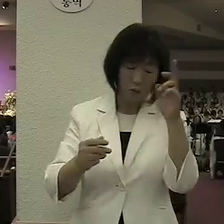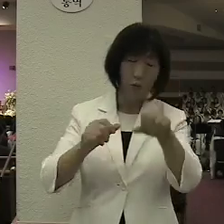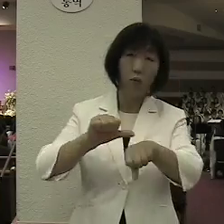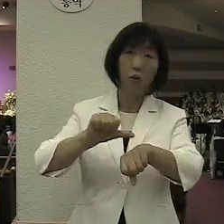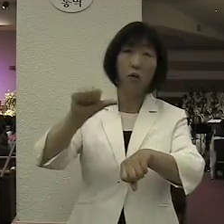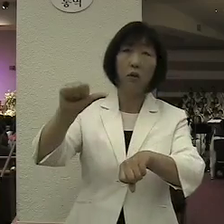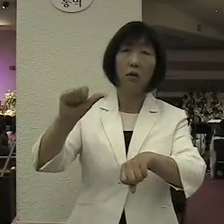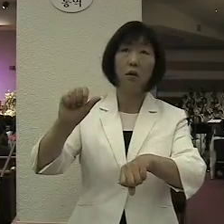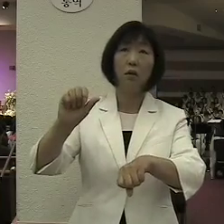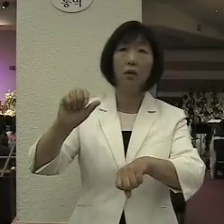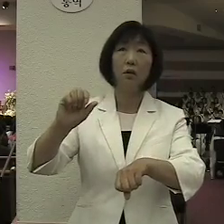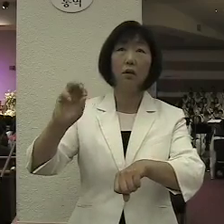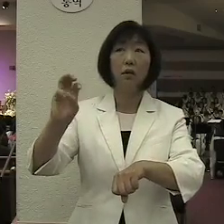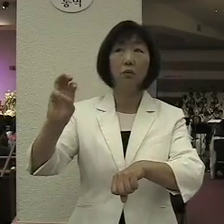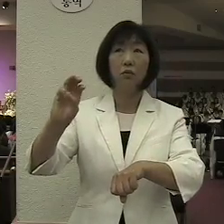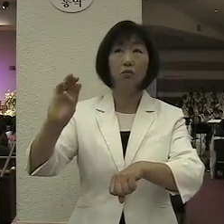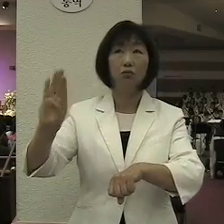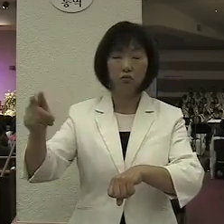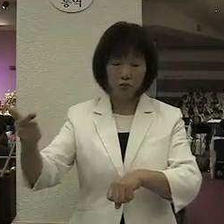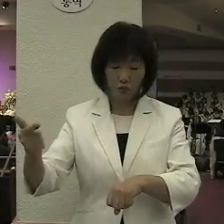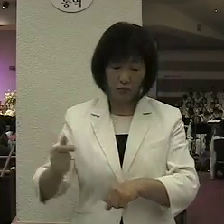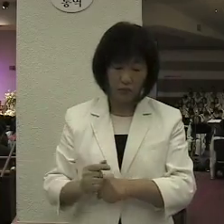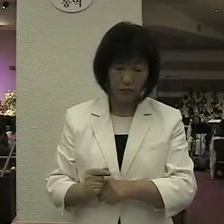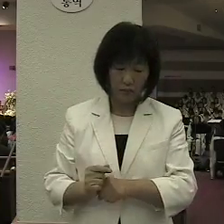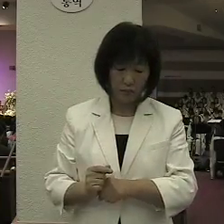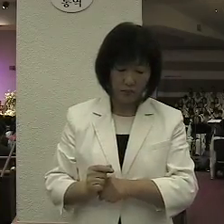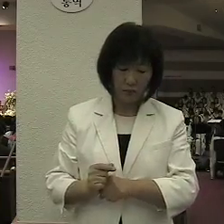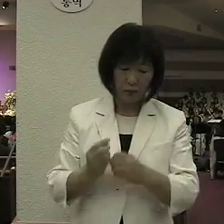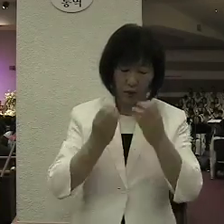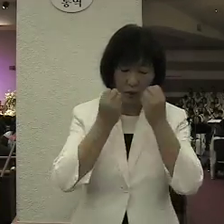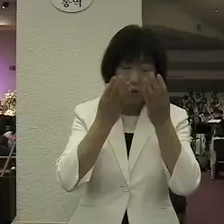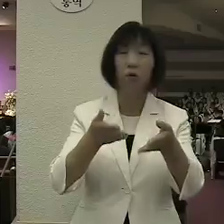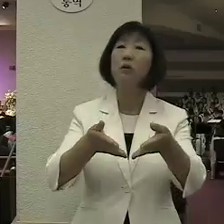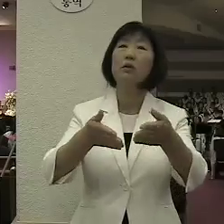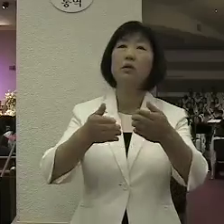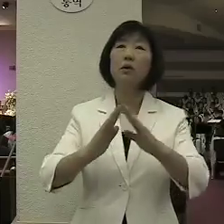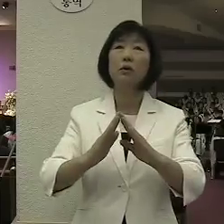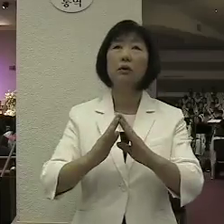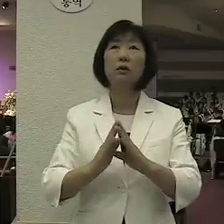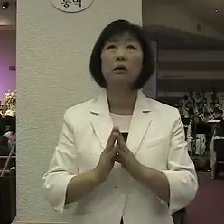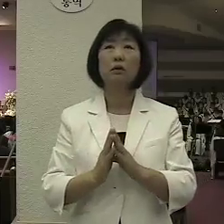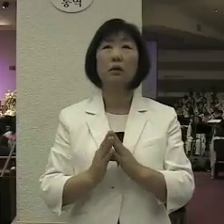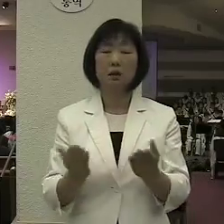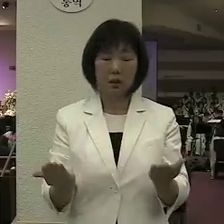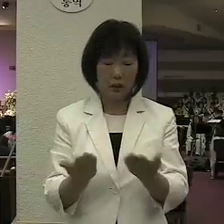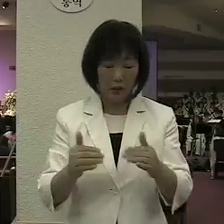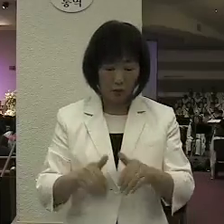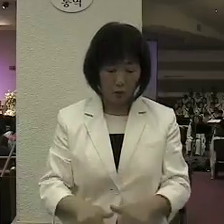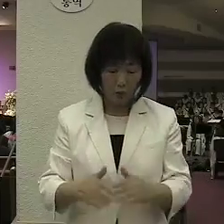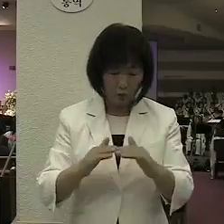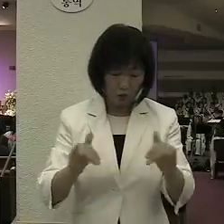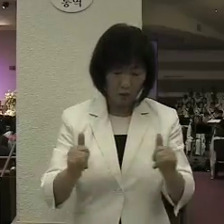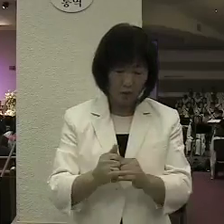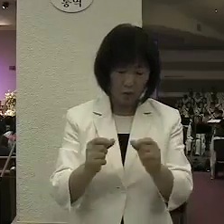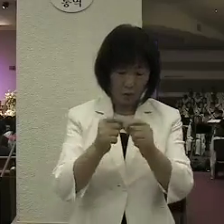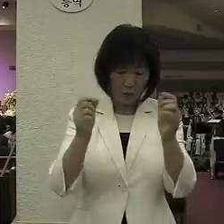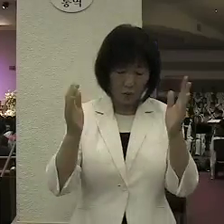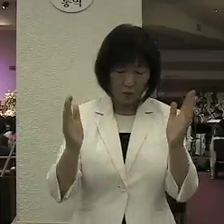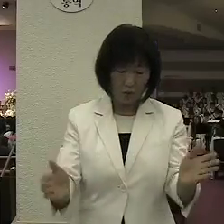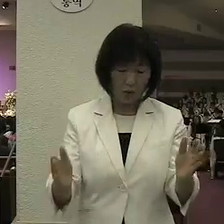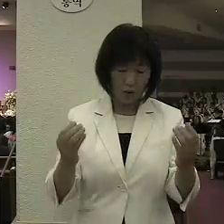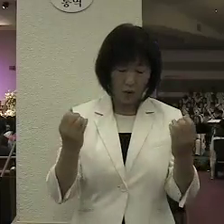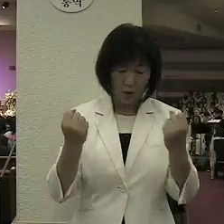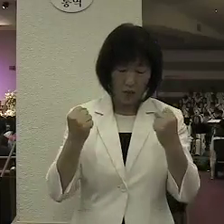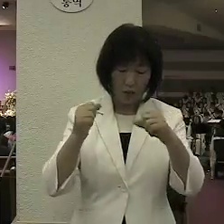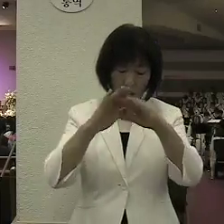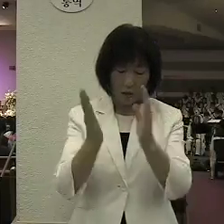및 은퇴 예배를 하나님께 드립니다. 새로 세워지신 일꾼들과 또한 그동안 힘을 다해